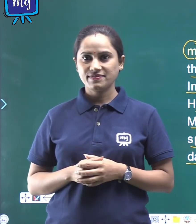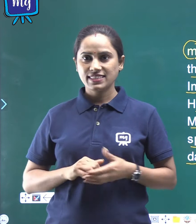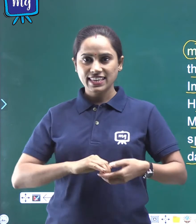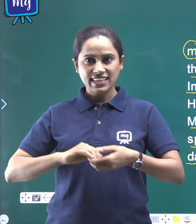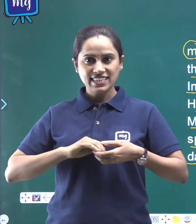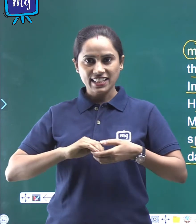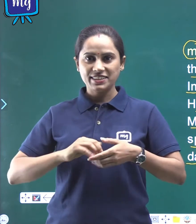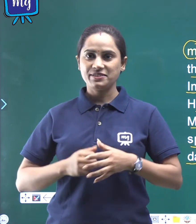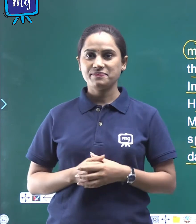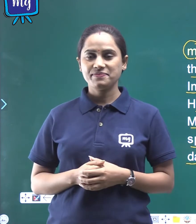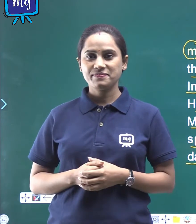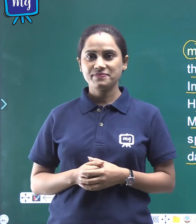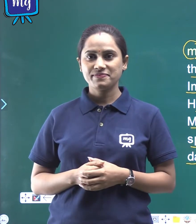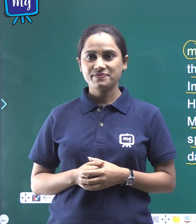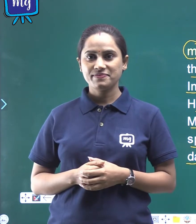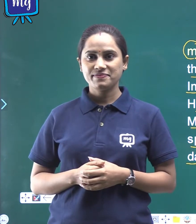शादी.